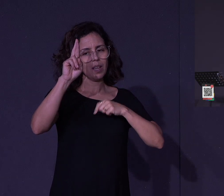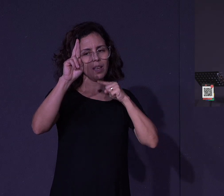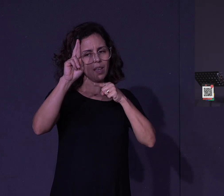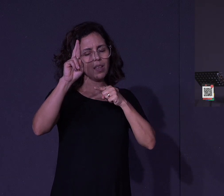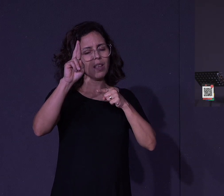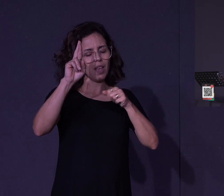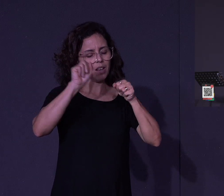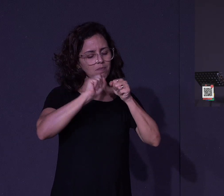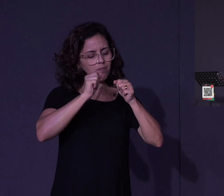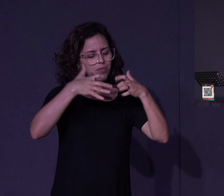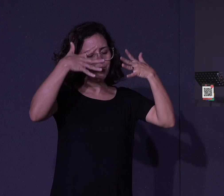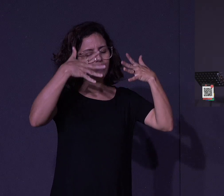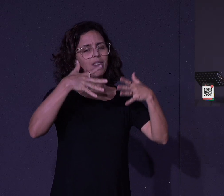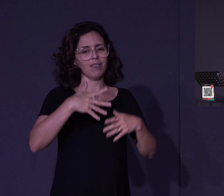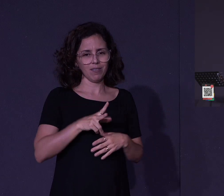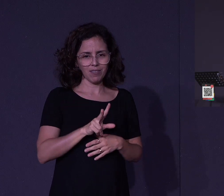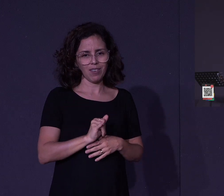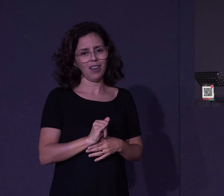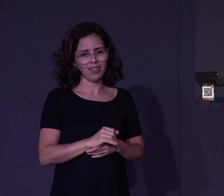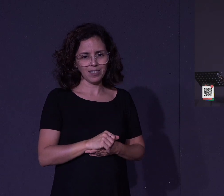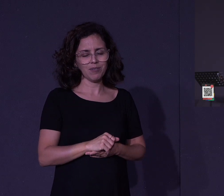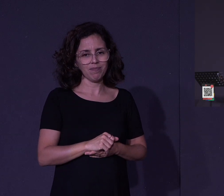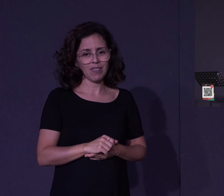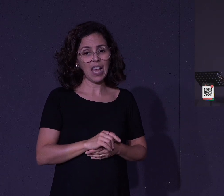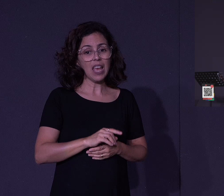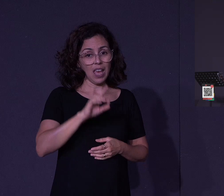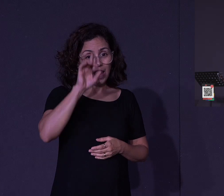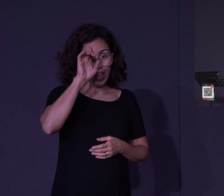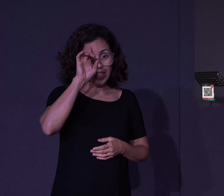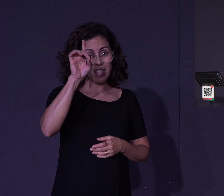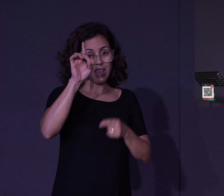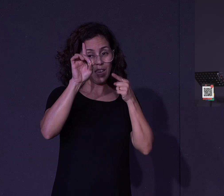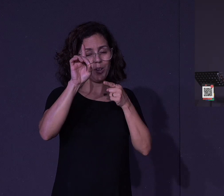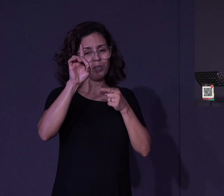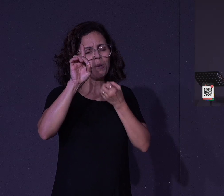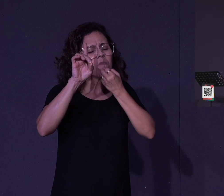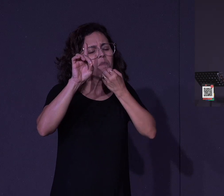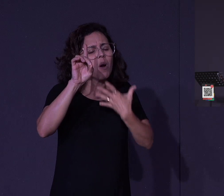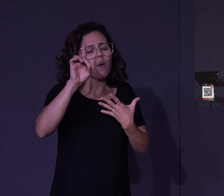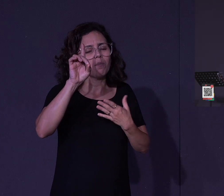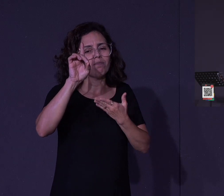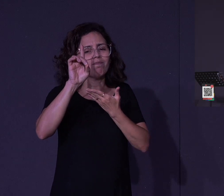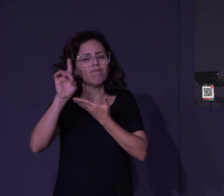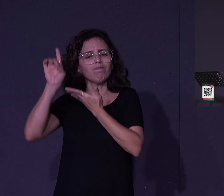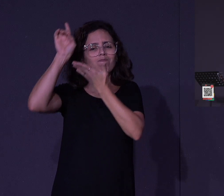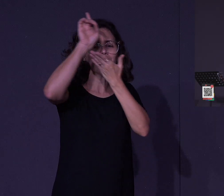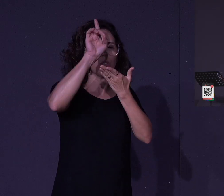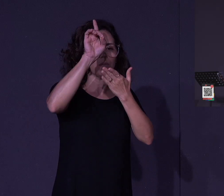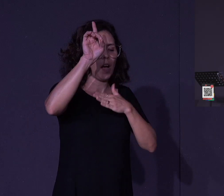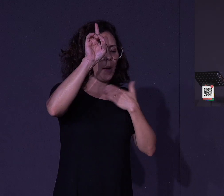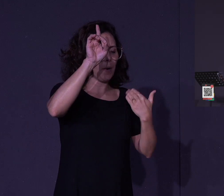Sabe por que Ele é bom? Porque Ele triunfa até sobre a morte. Sabe por que Ele é bom? Porque Ele nos devolve